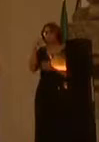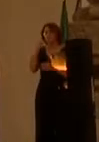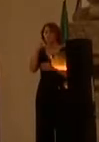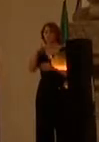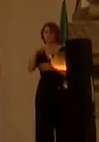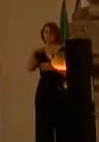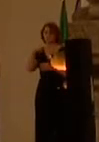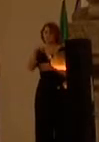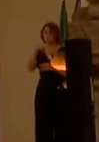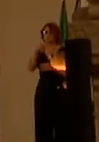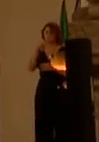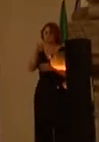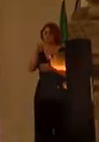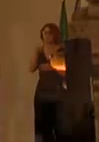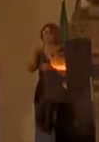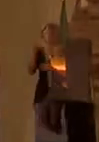o